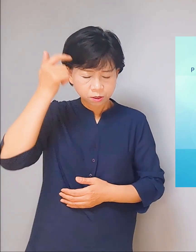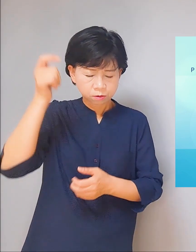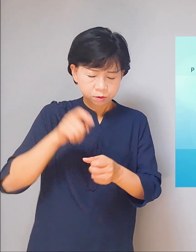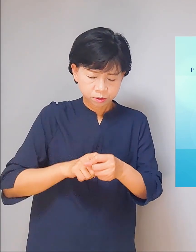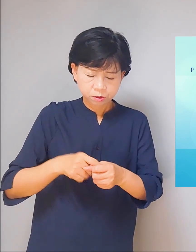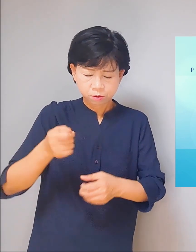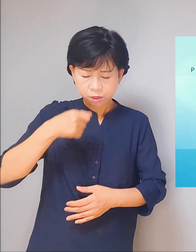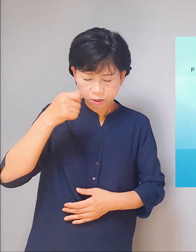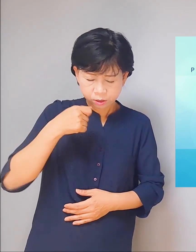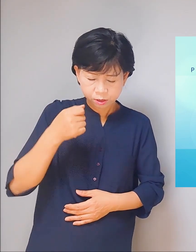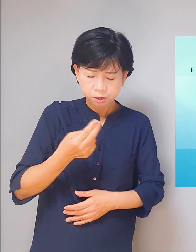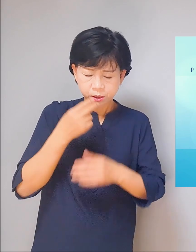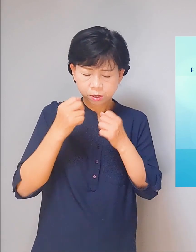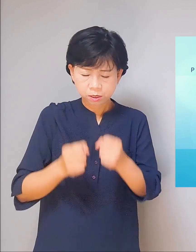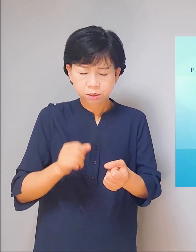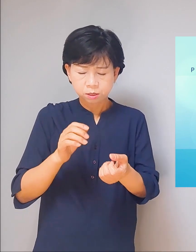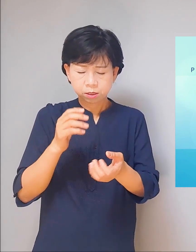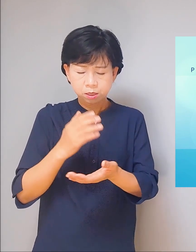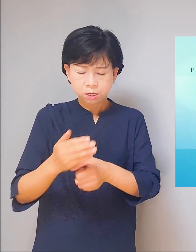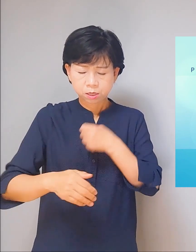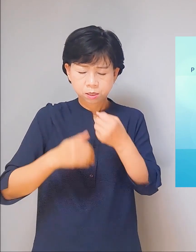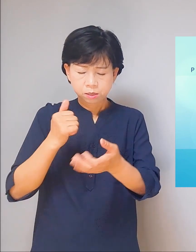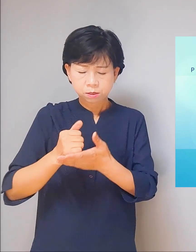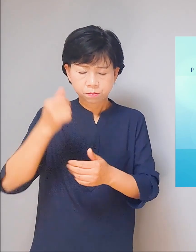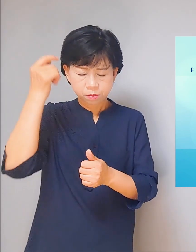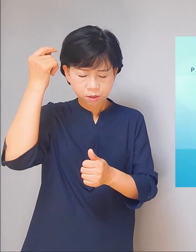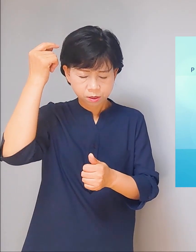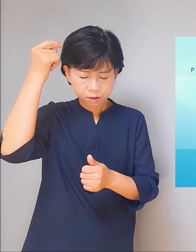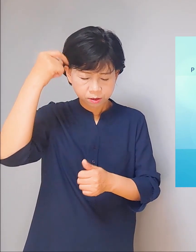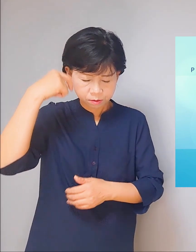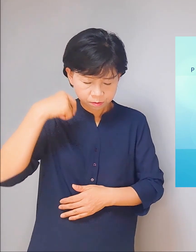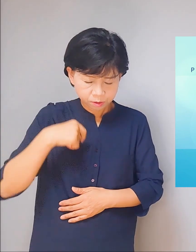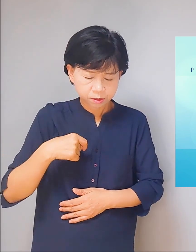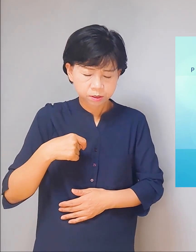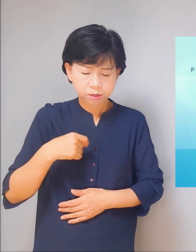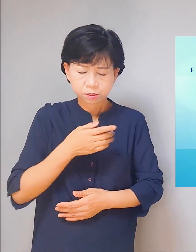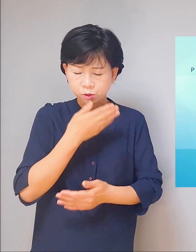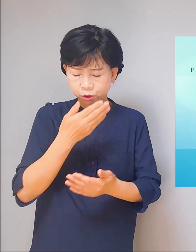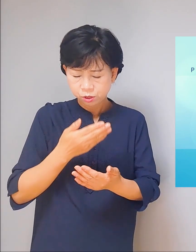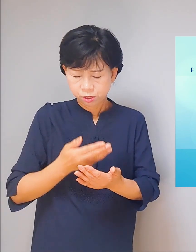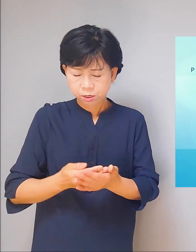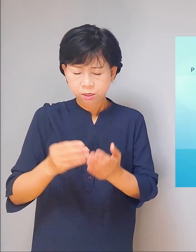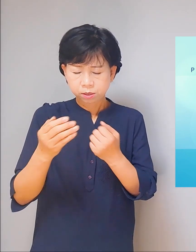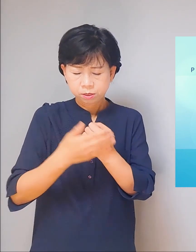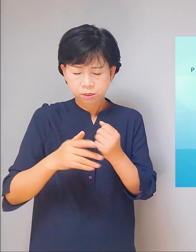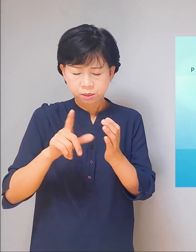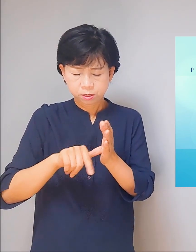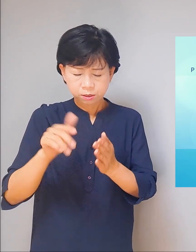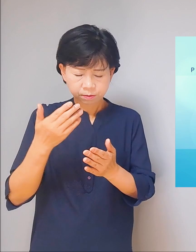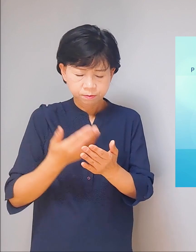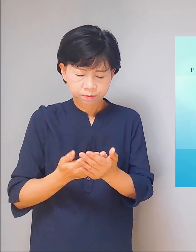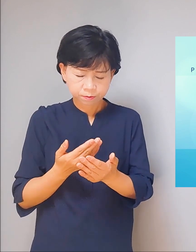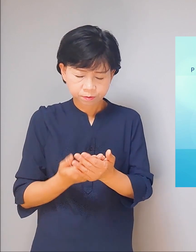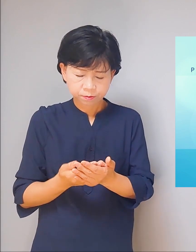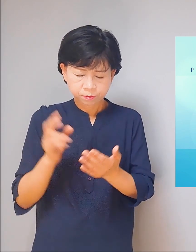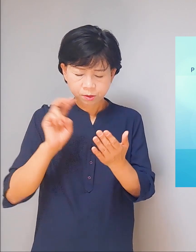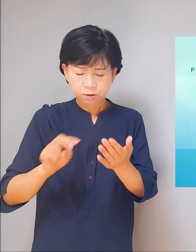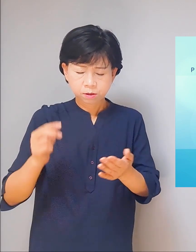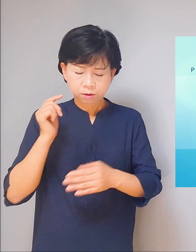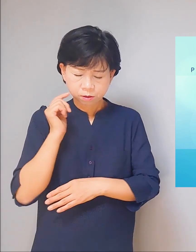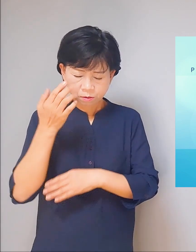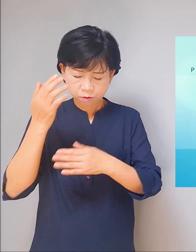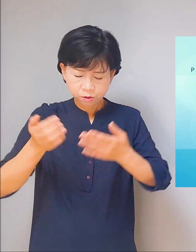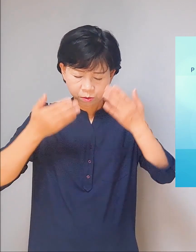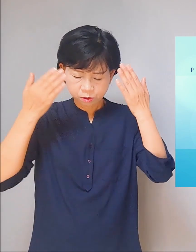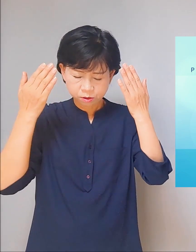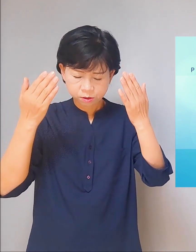하시고 살아계신 하나님의 임재를 깨닫는 귀한 은혜의 시간이 되게 인도하여 주시옵소서. 아멘. 찬양으로 영광